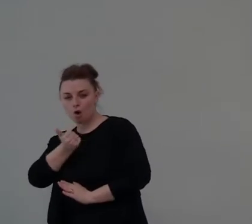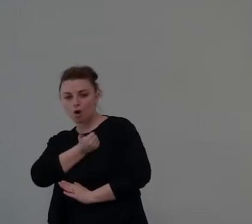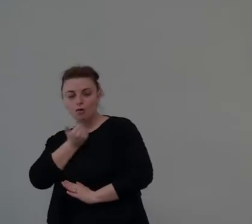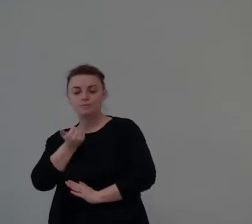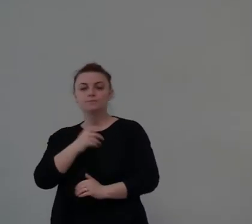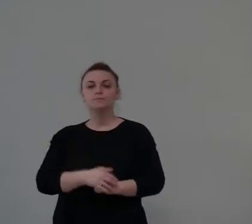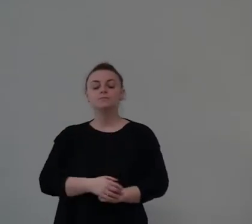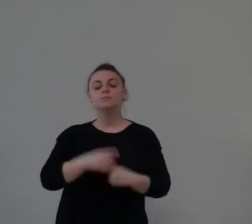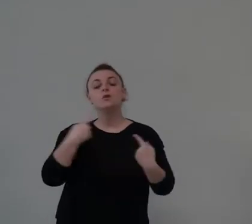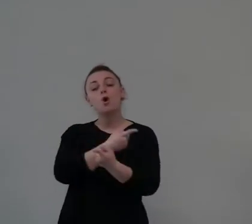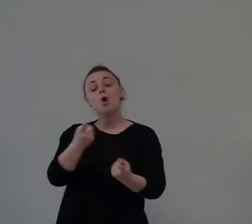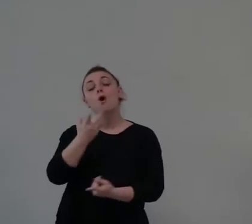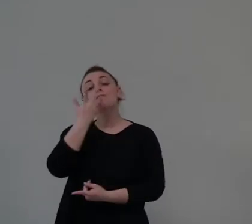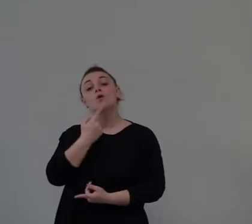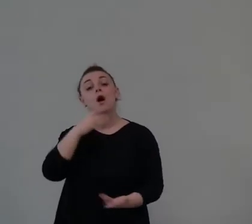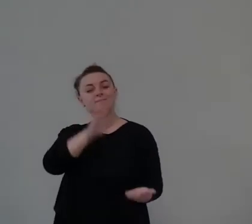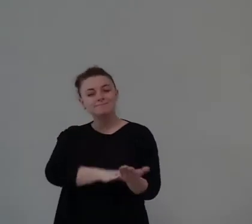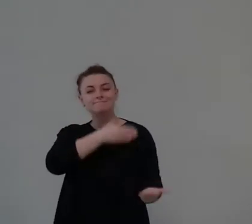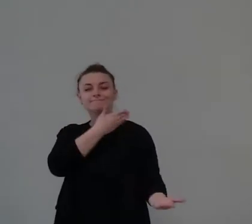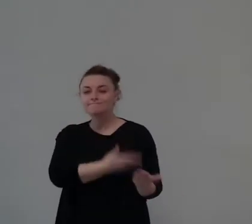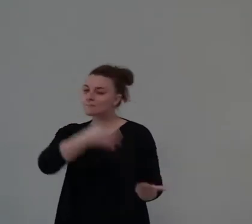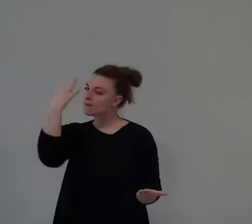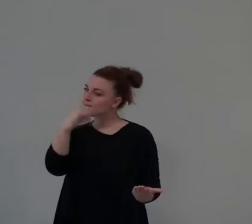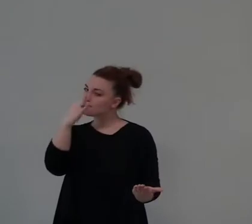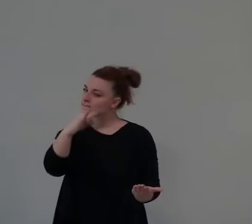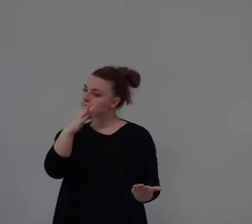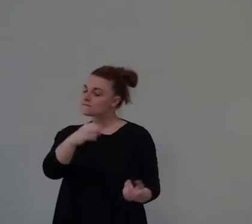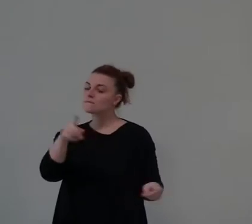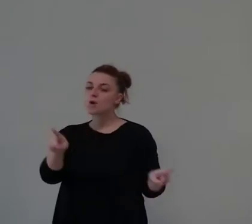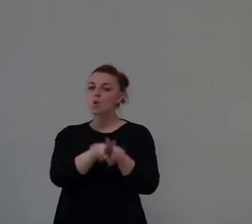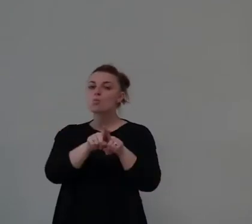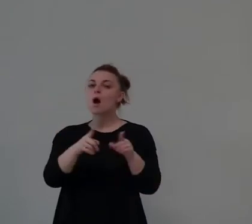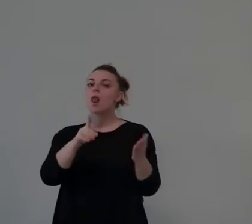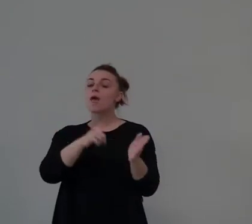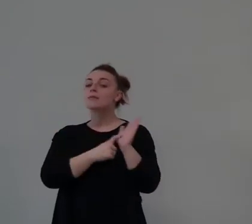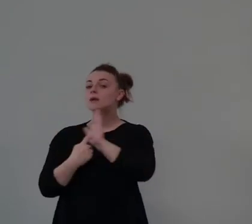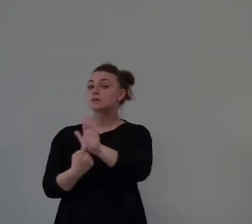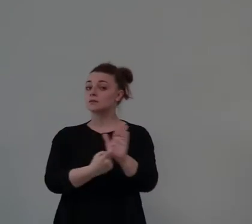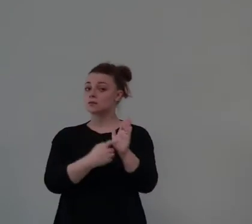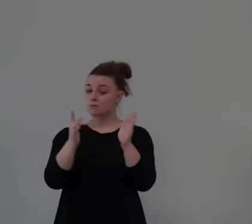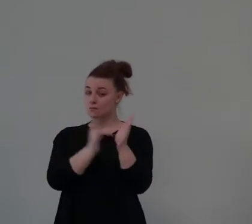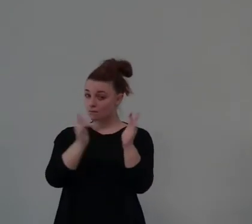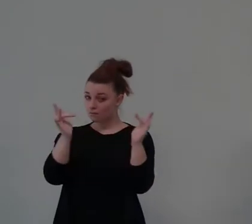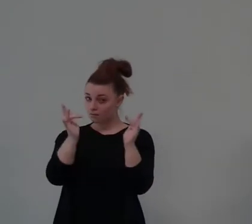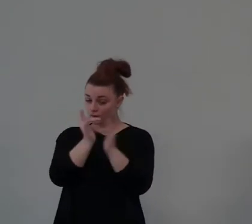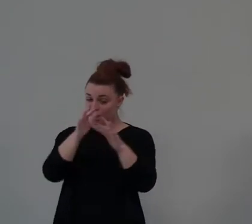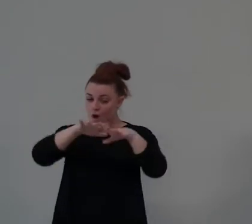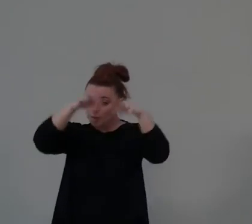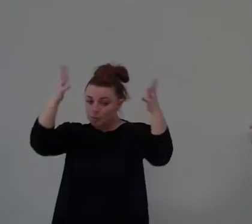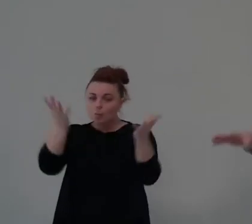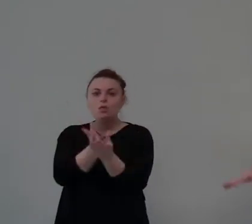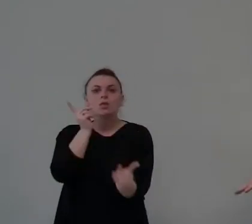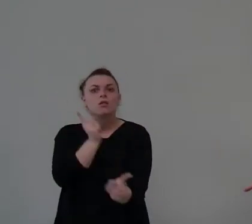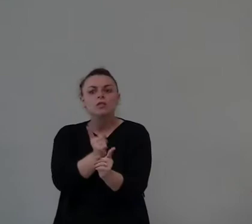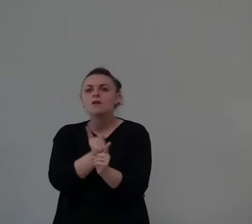Se vuoi essere efficace, se vuoi essere efficace come testimone di Cristo al mondo, devi stare nel mondo, non puoi